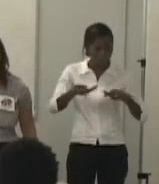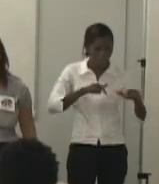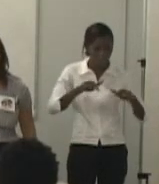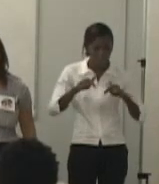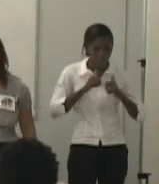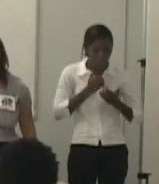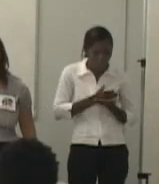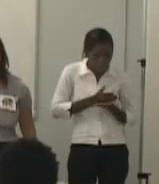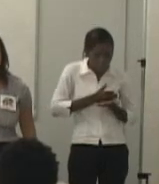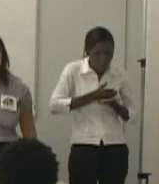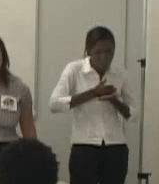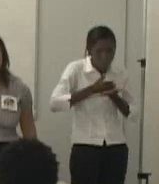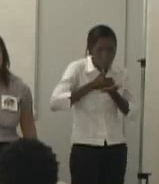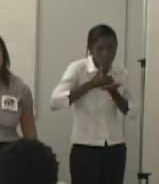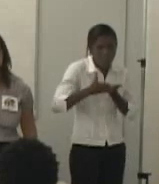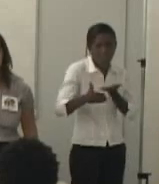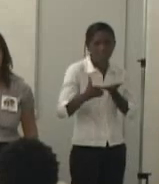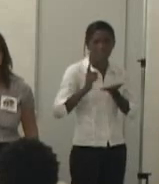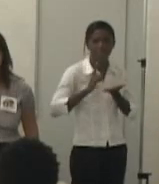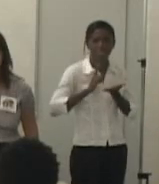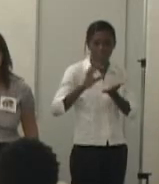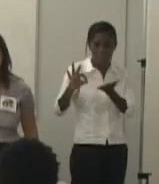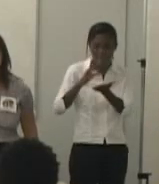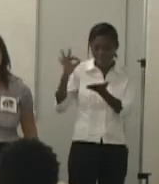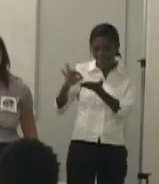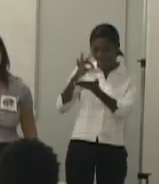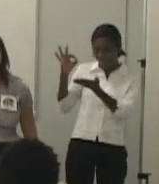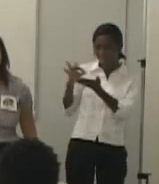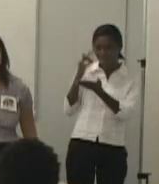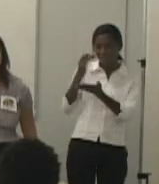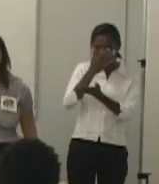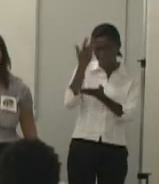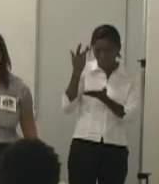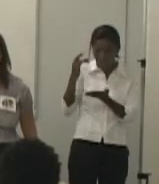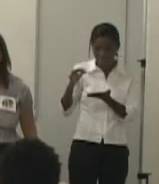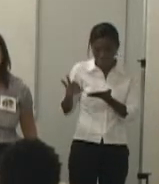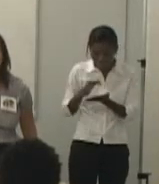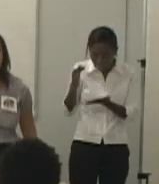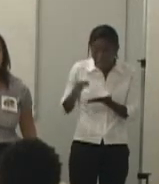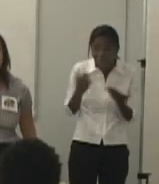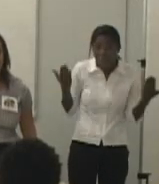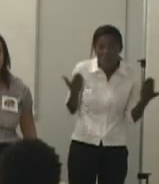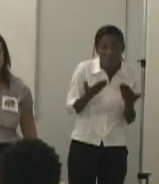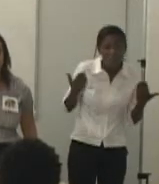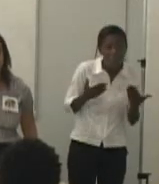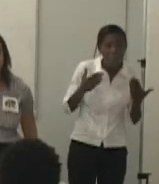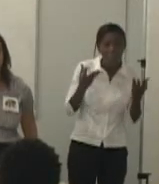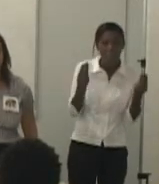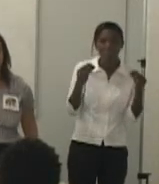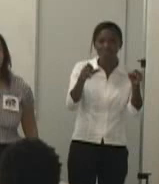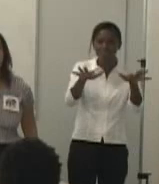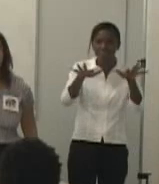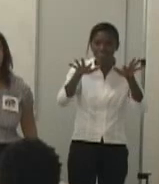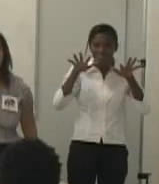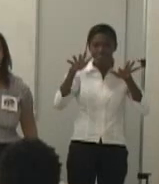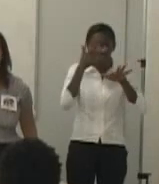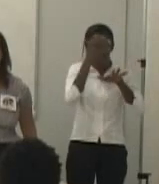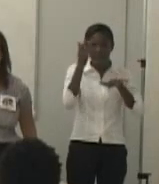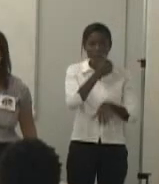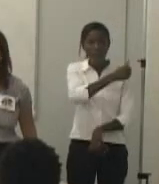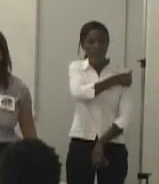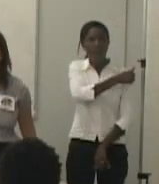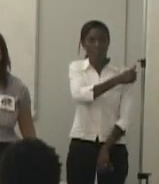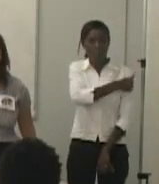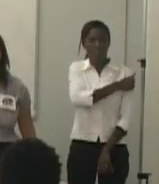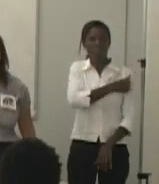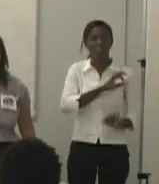iniciar e fazer as primeiras matrículas aqui no Polo e ver hoje essa sala repleta de alunos e que eh